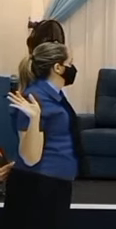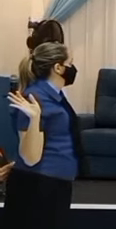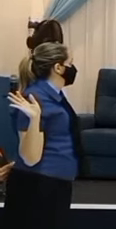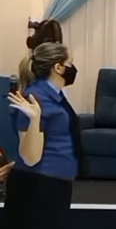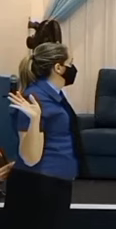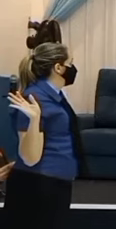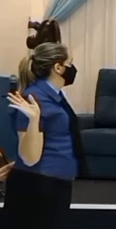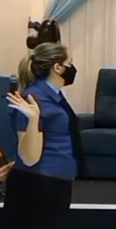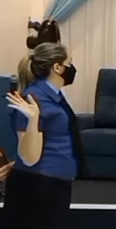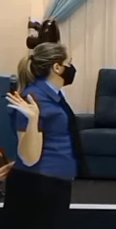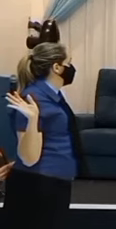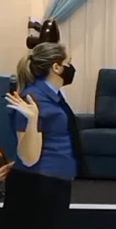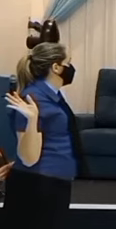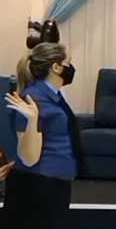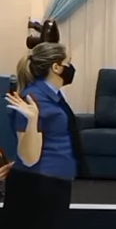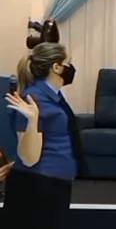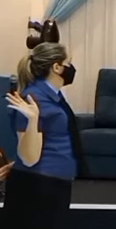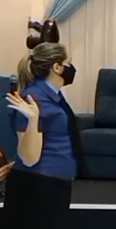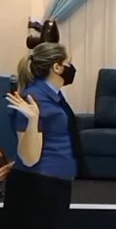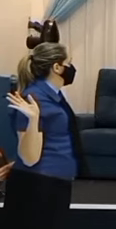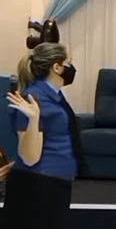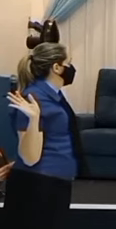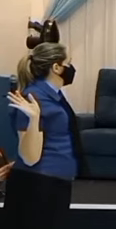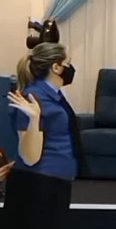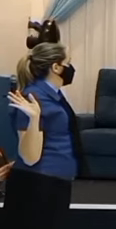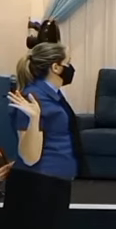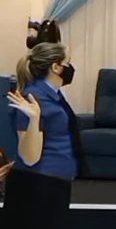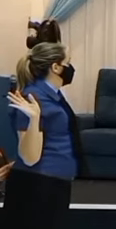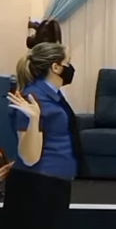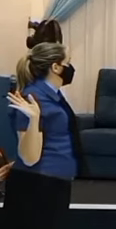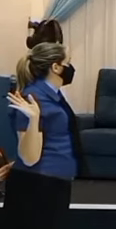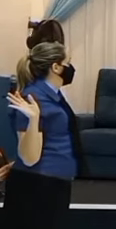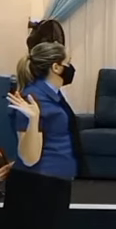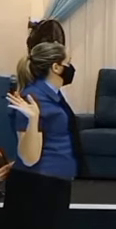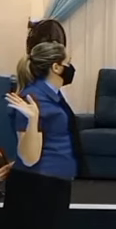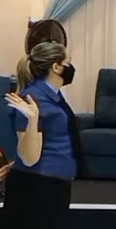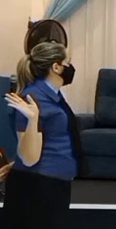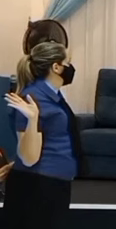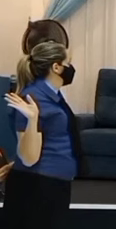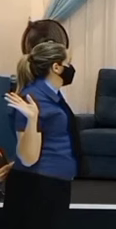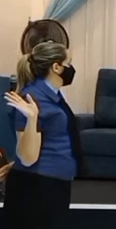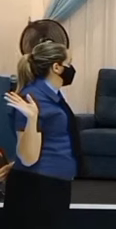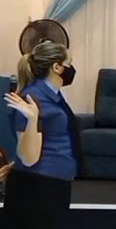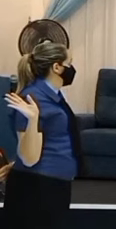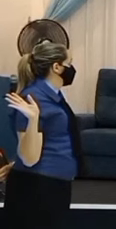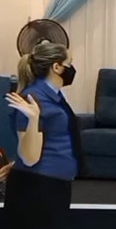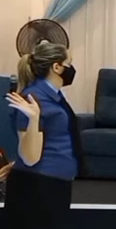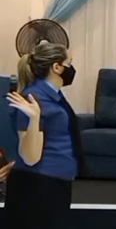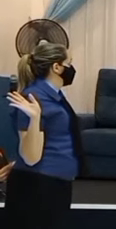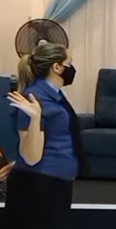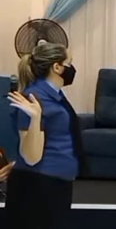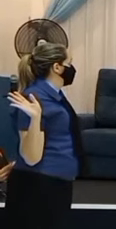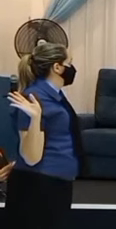muitos gibionitas, ele quebrou a aliança, ele foi muito do mal. Quando Davi assume o trono, Davi